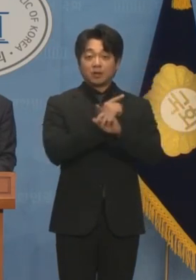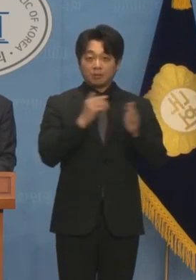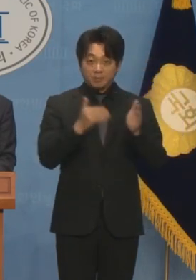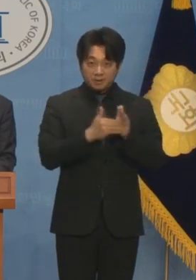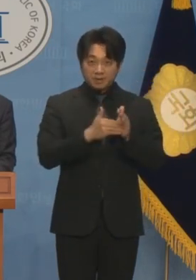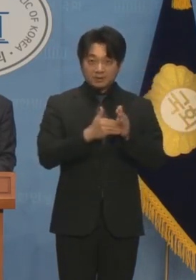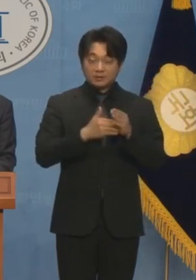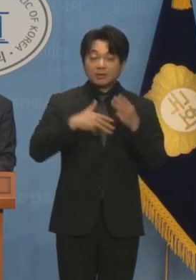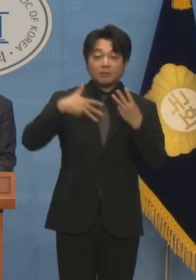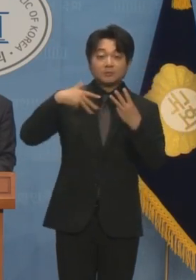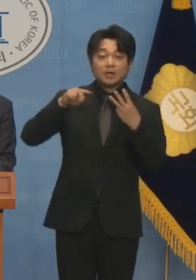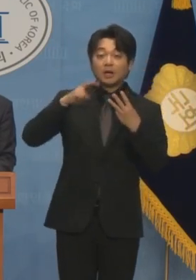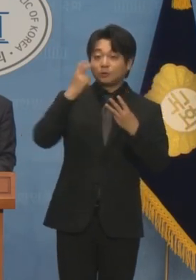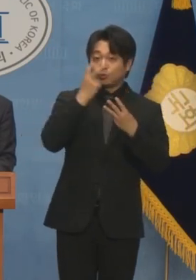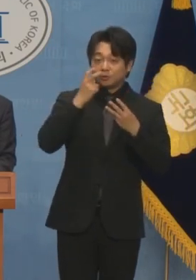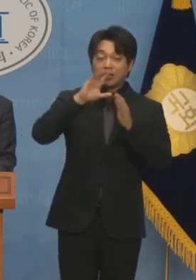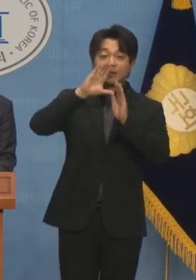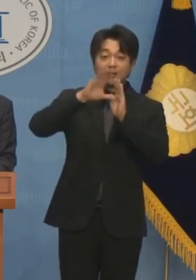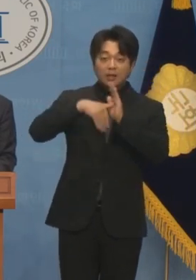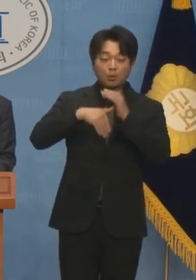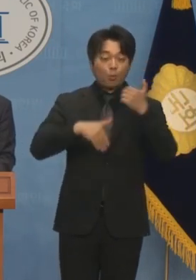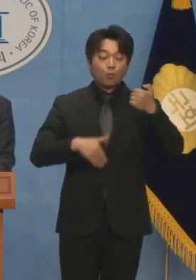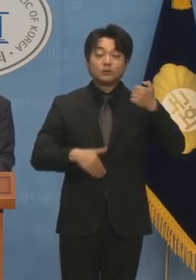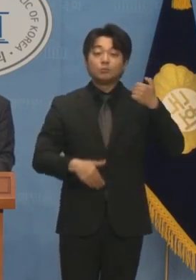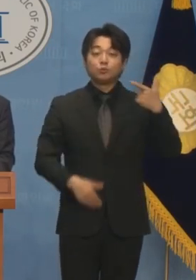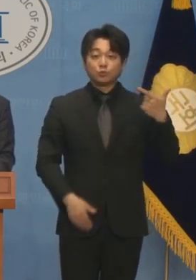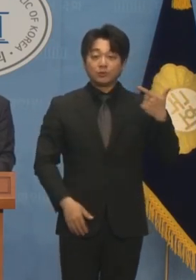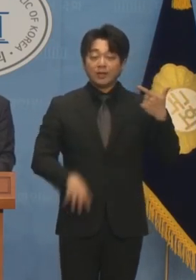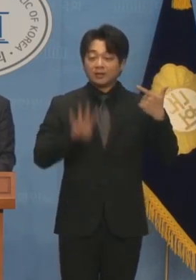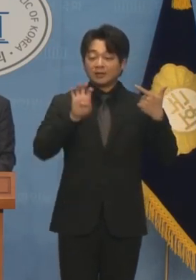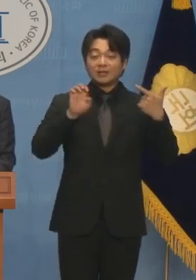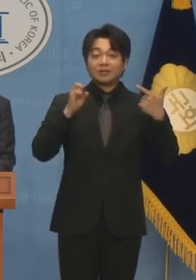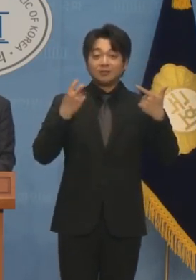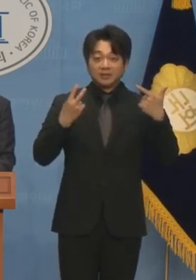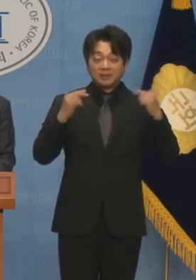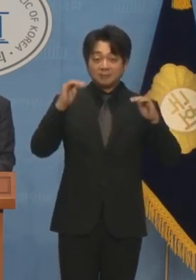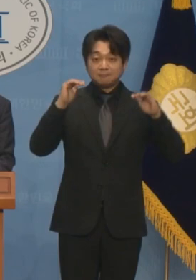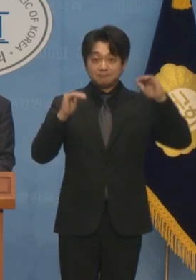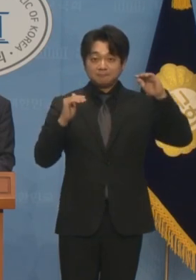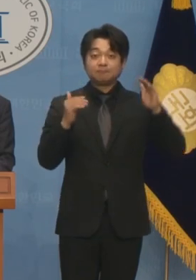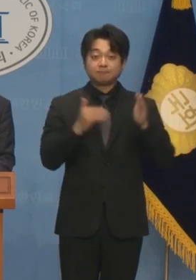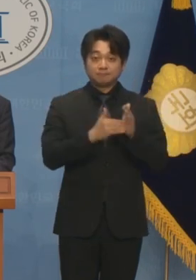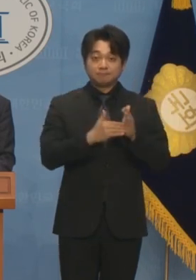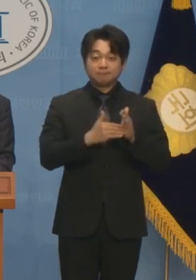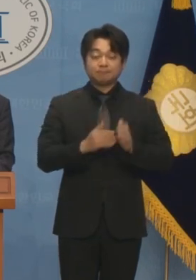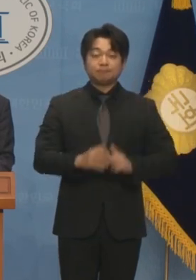3차 조사에서는 56대 42.6으로 나타났습니다.